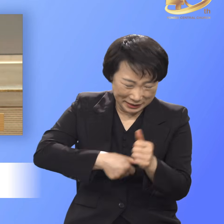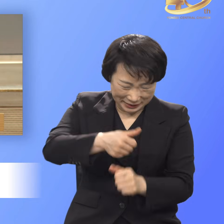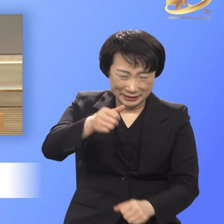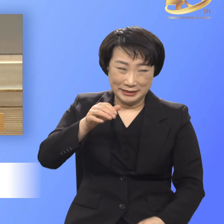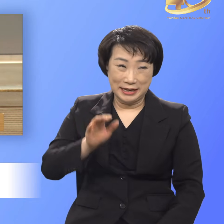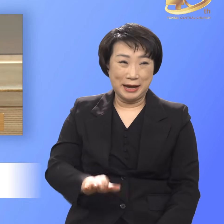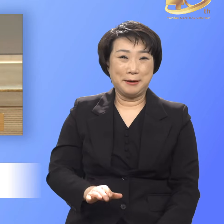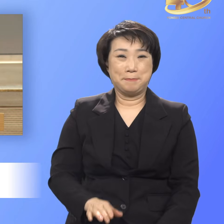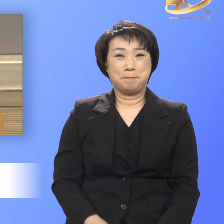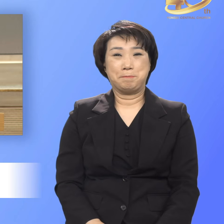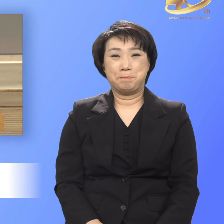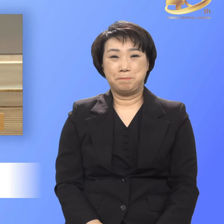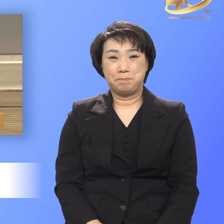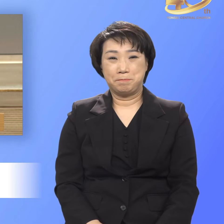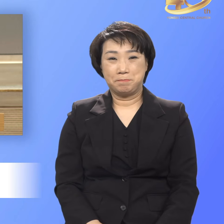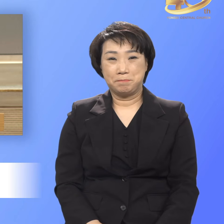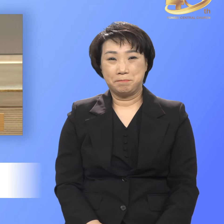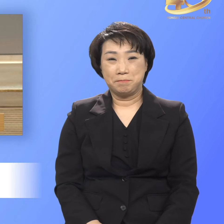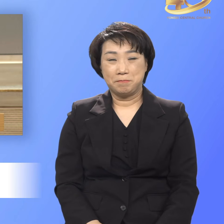이기리라.